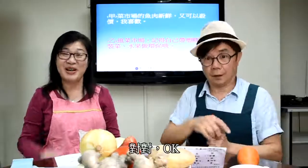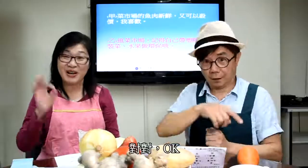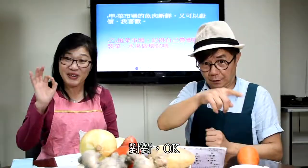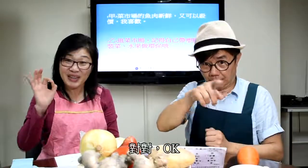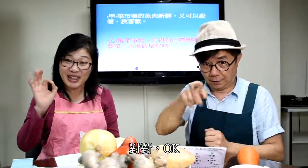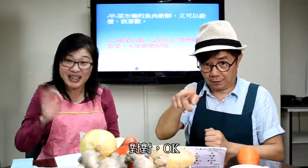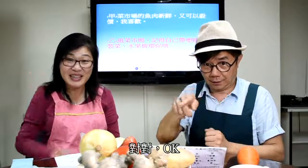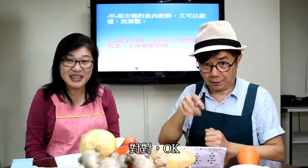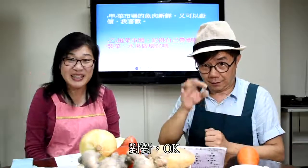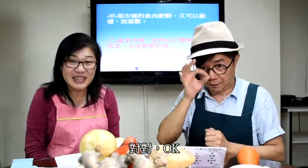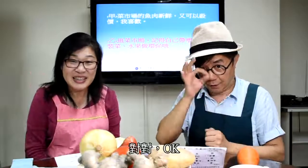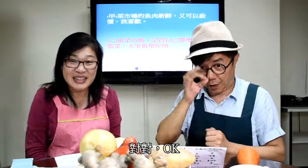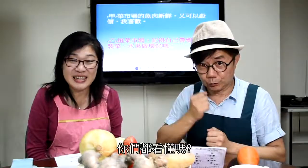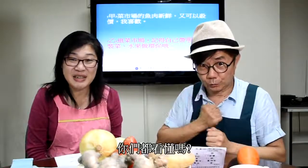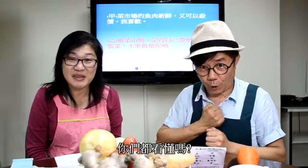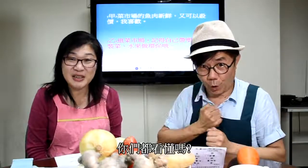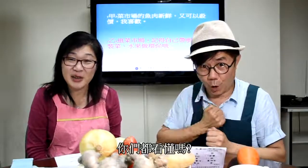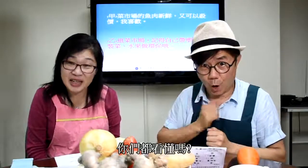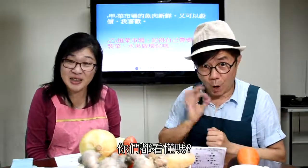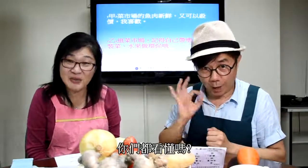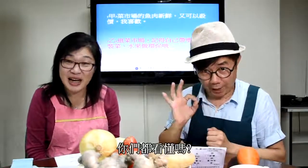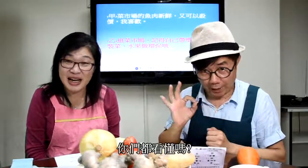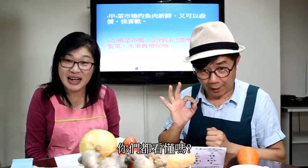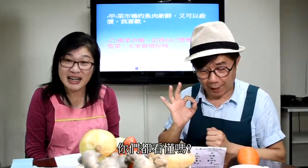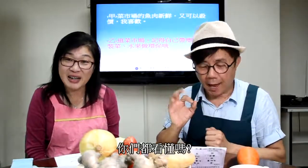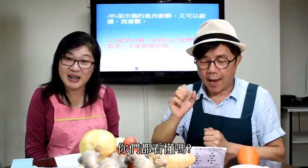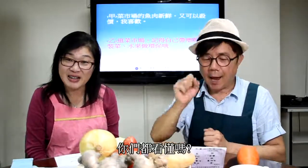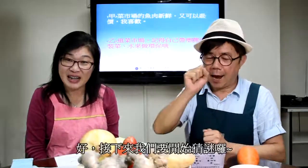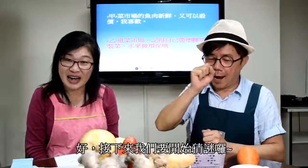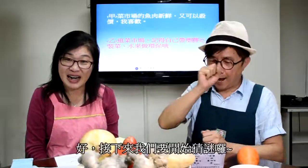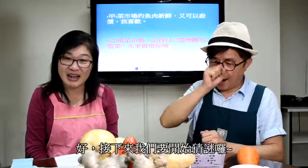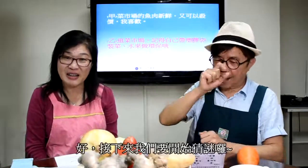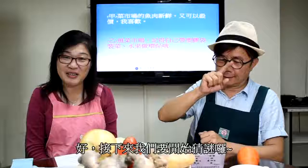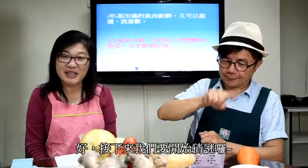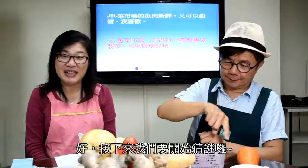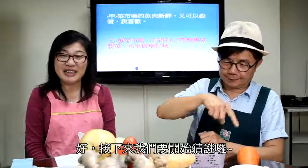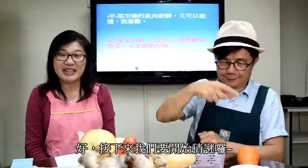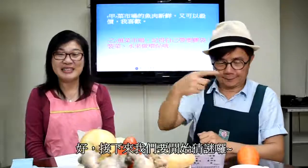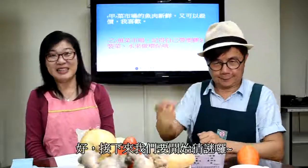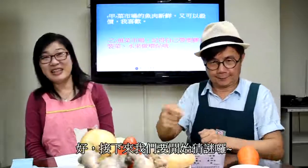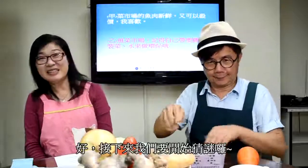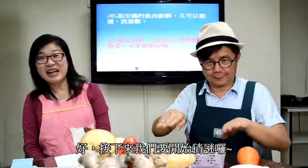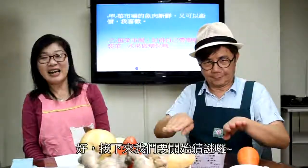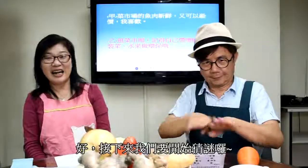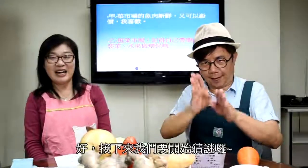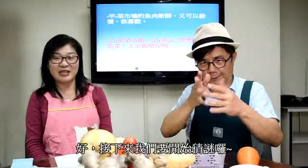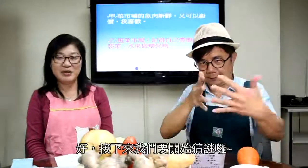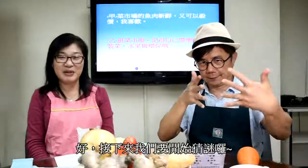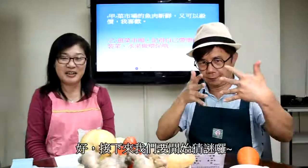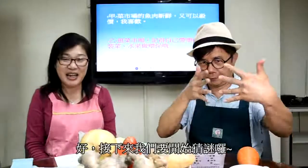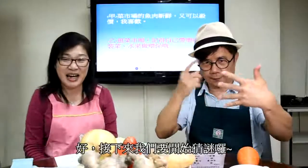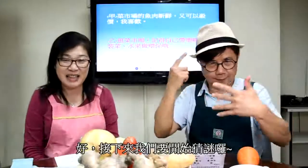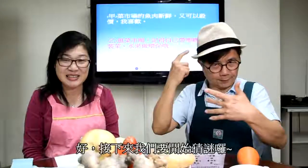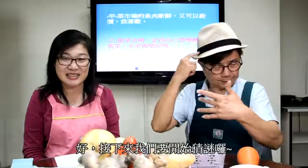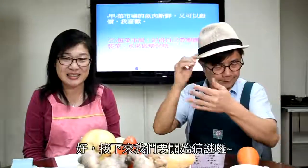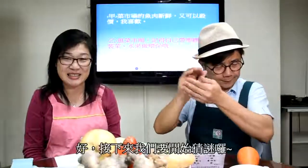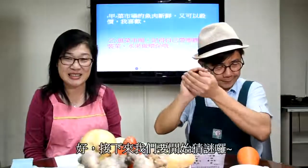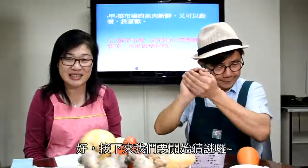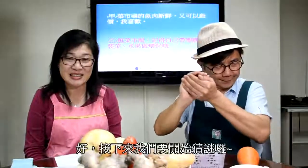OK， 你们都看懂吗？好，接下来我们要开始